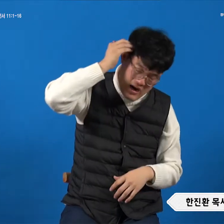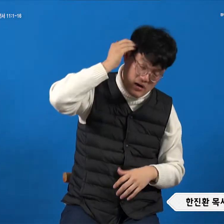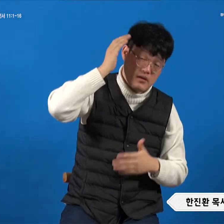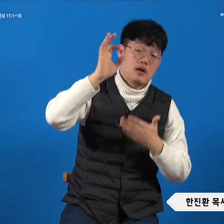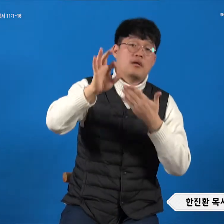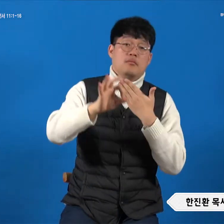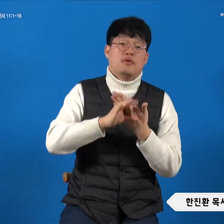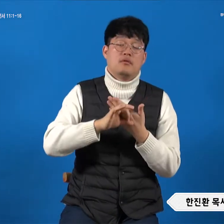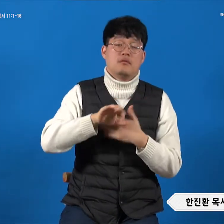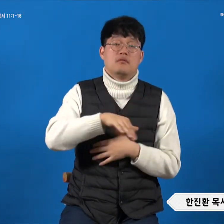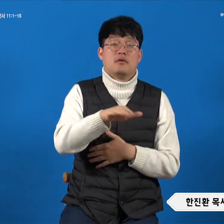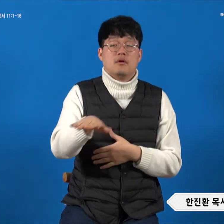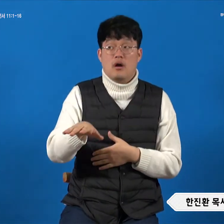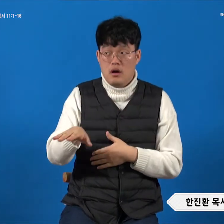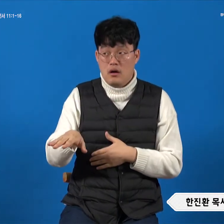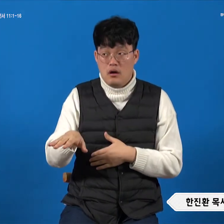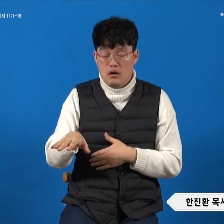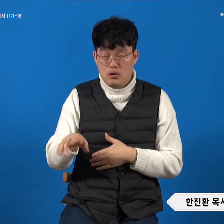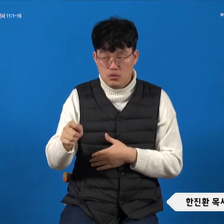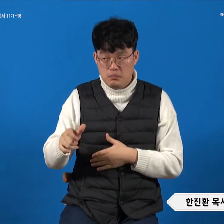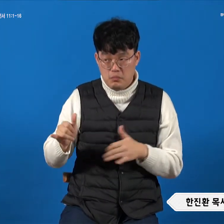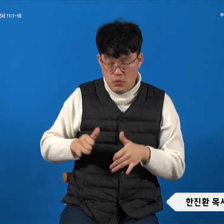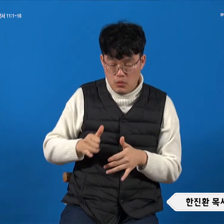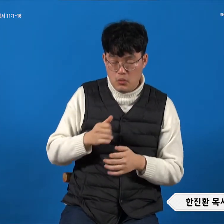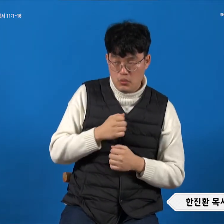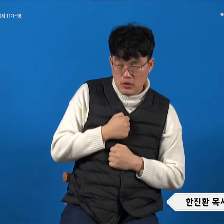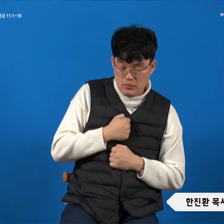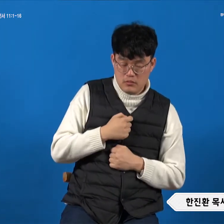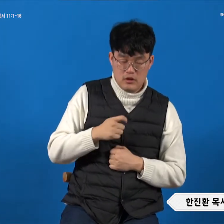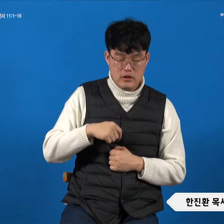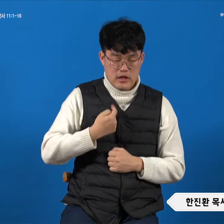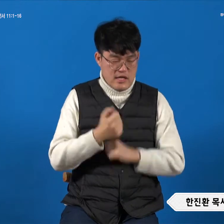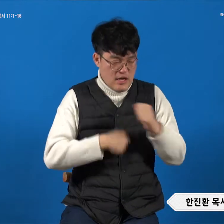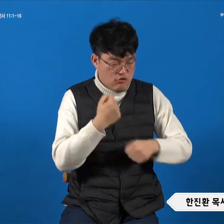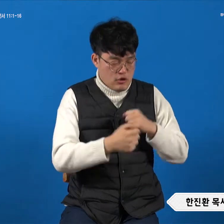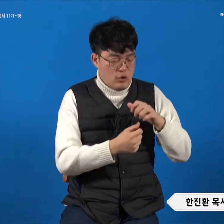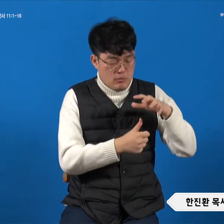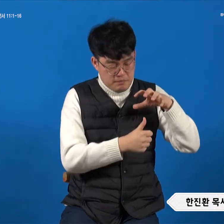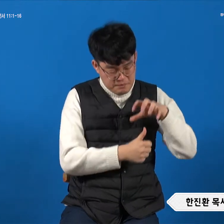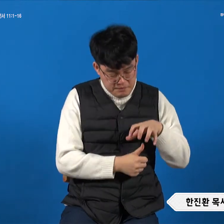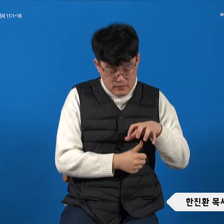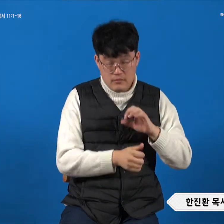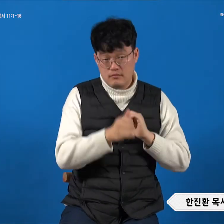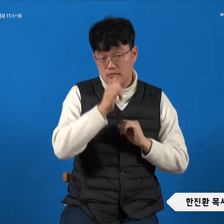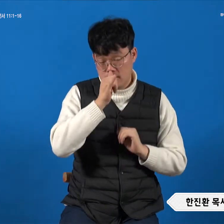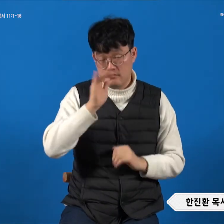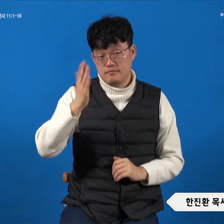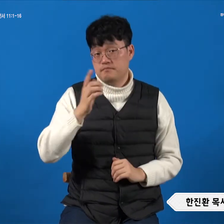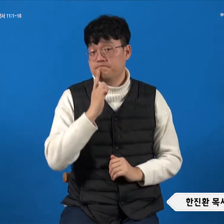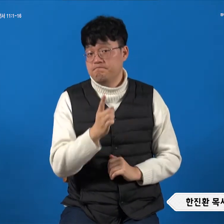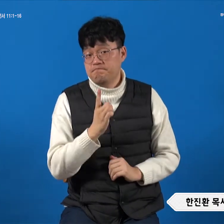장애를 초래한다면 그럼 우리가 조심하고 내 자유도 좀 절제할 수 있어야 됩니다.